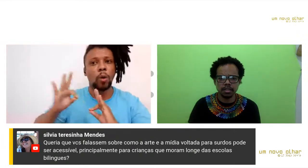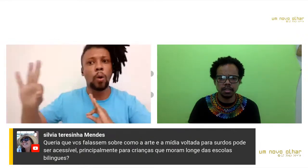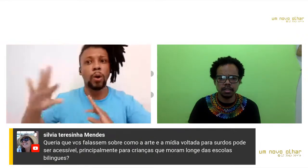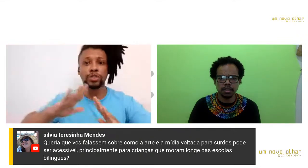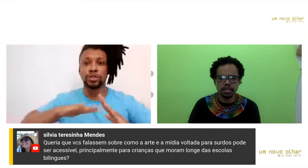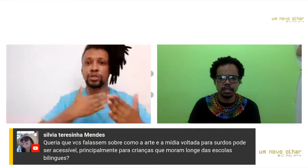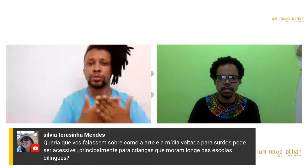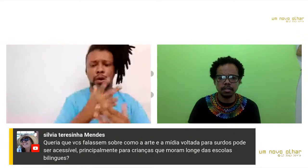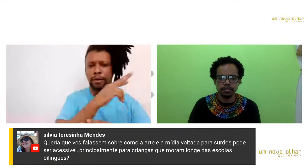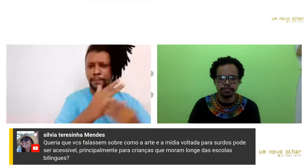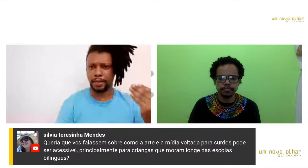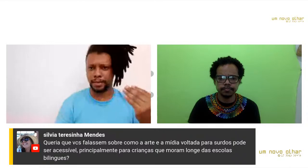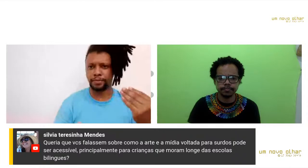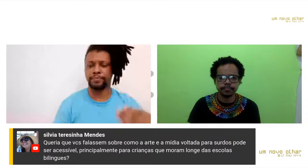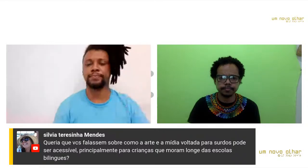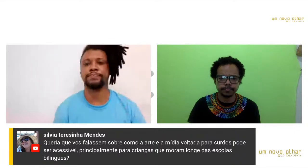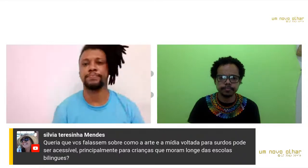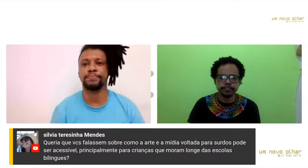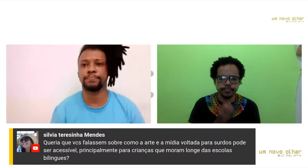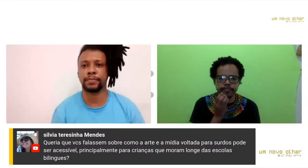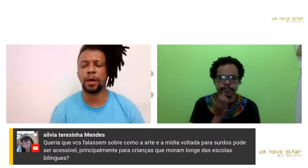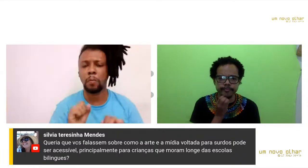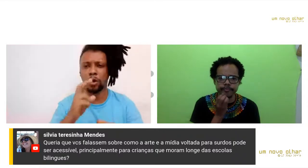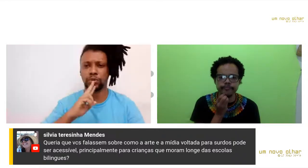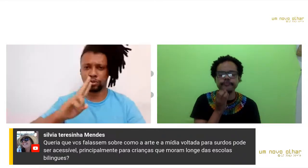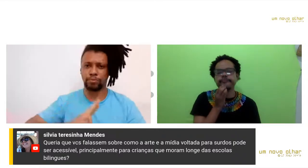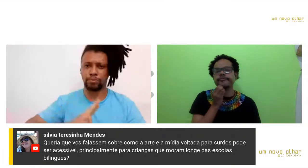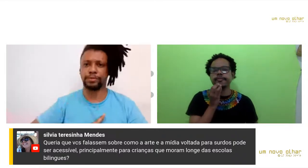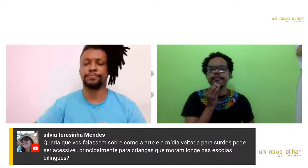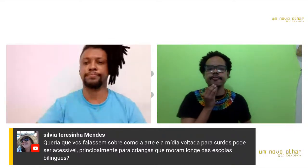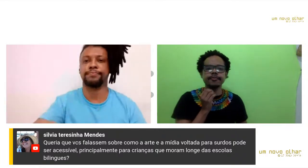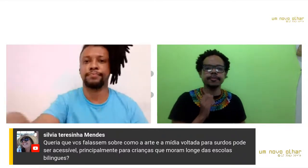G1 G1